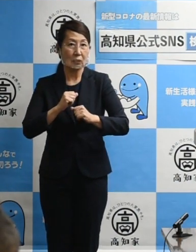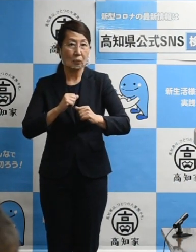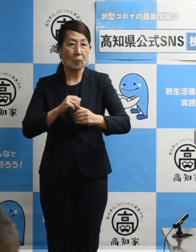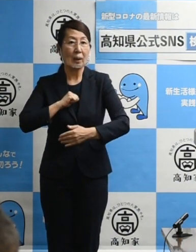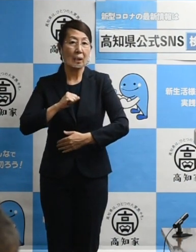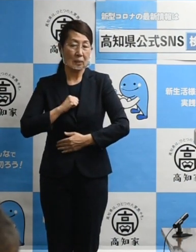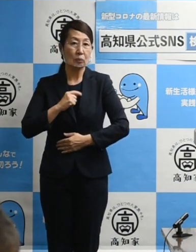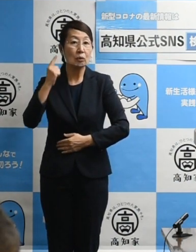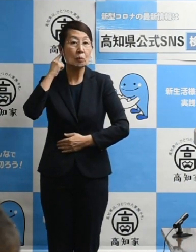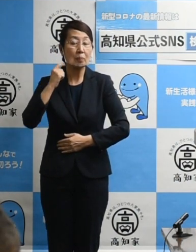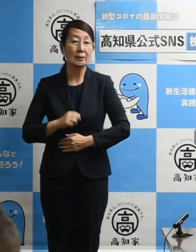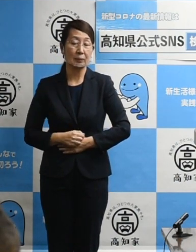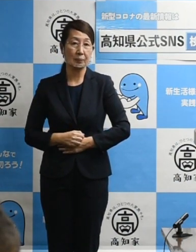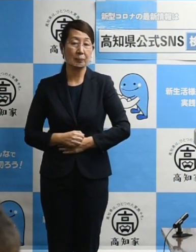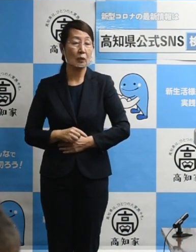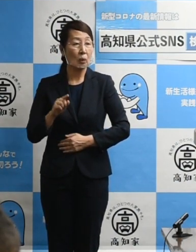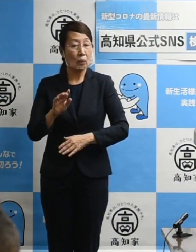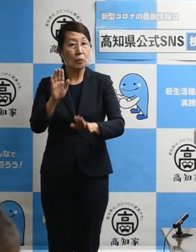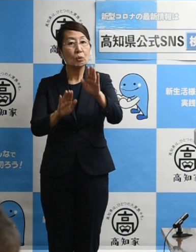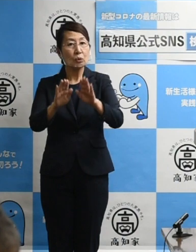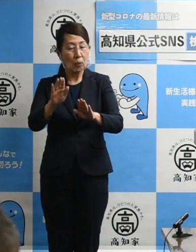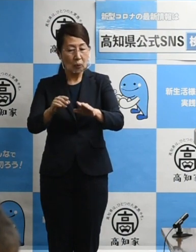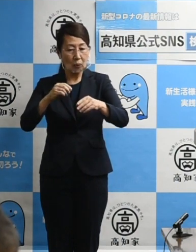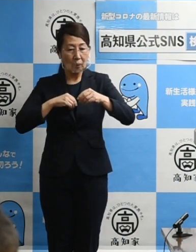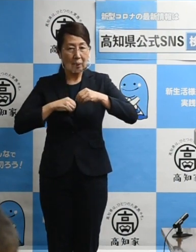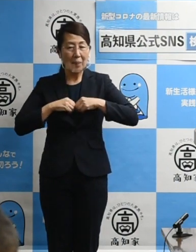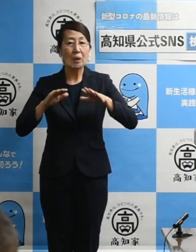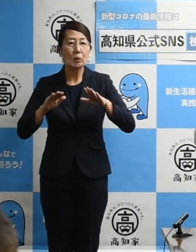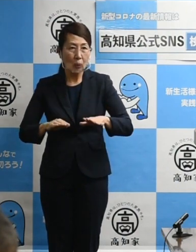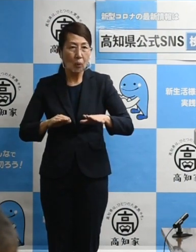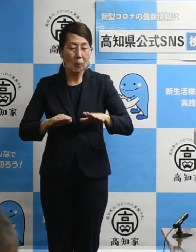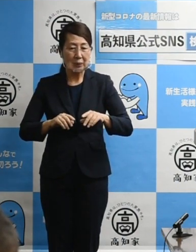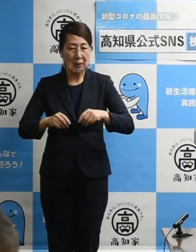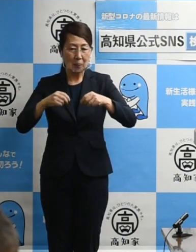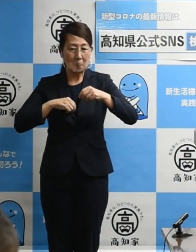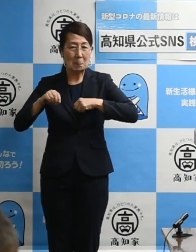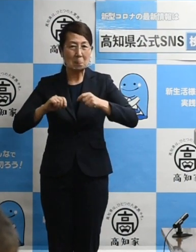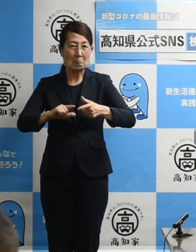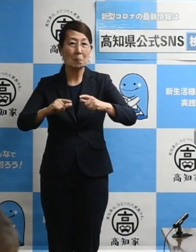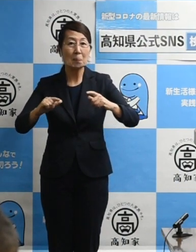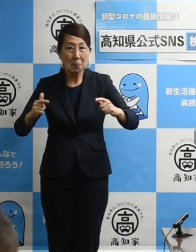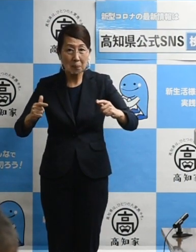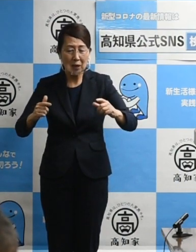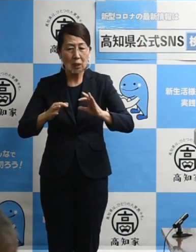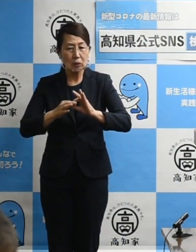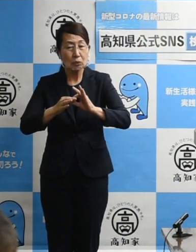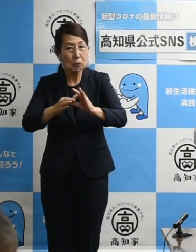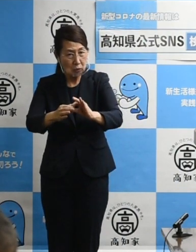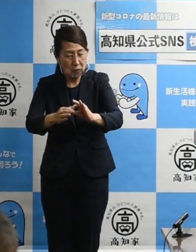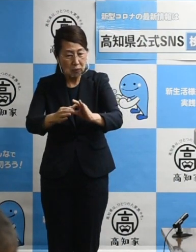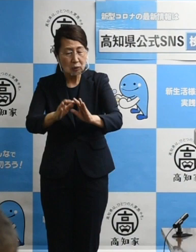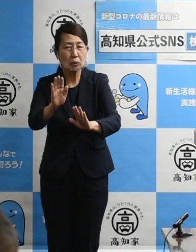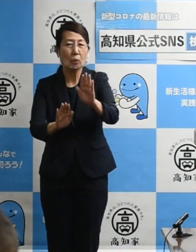まあ言ってみればこのような感染、本日のようなですね、感染がずっと続いていくというようなことにな